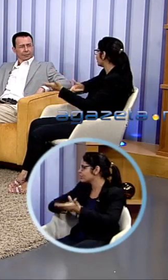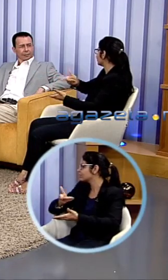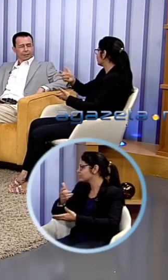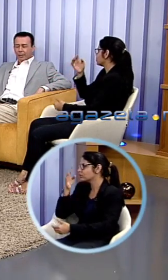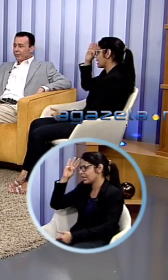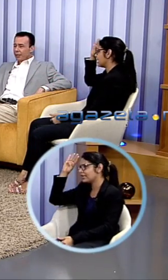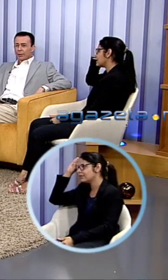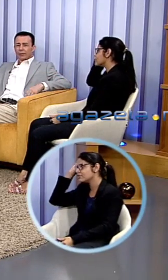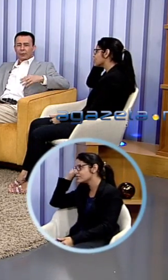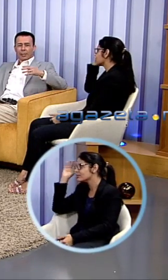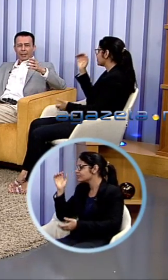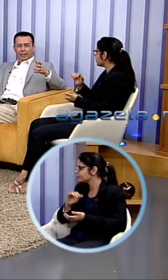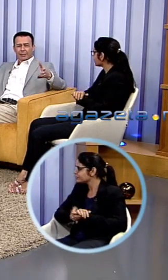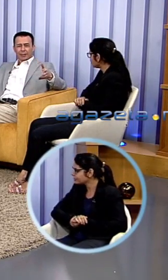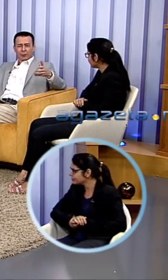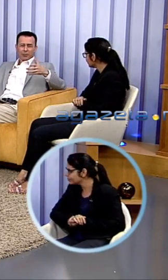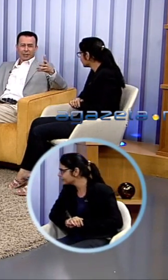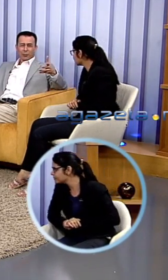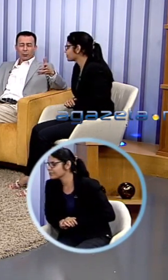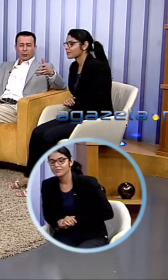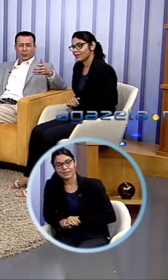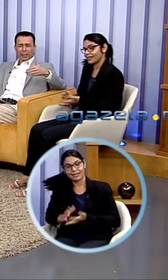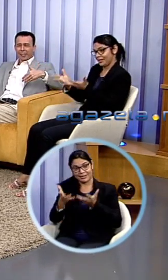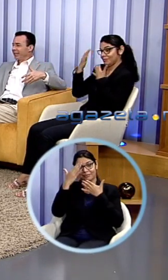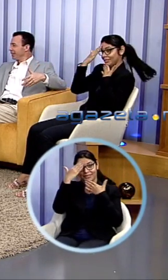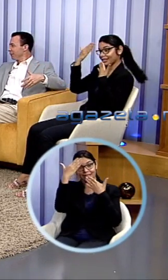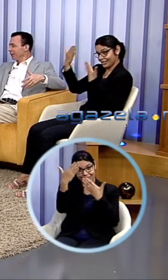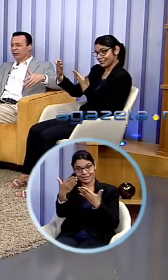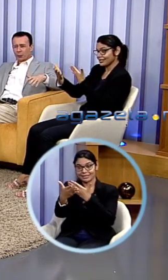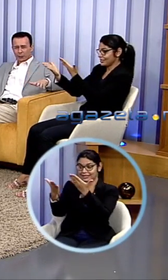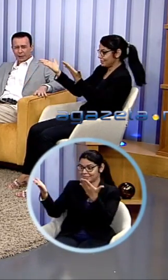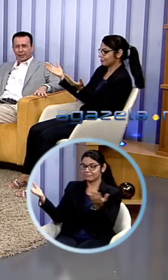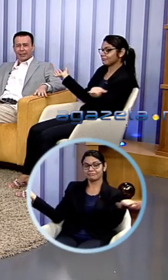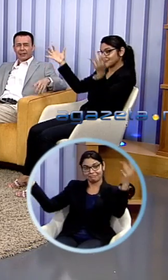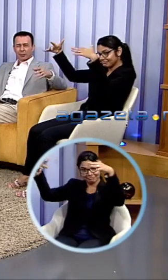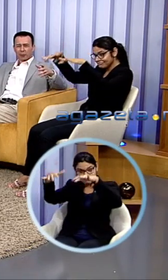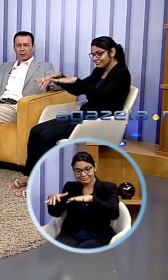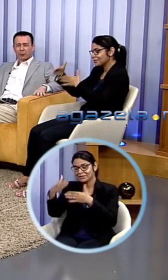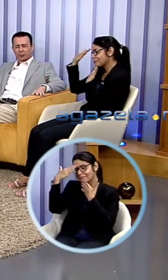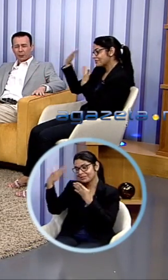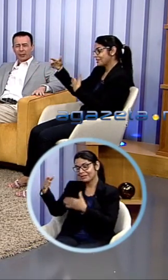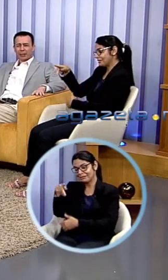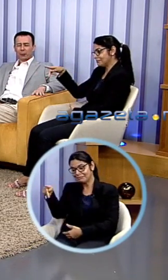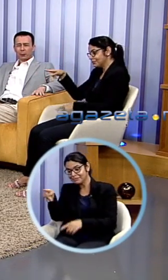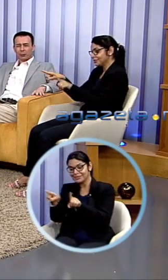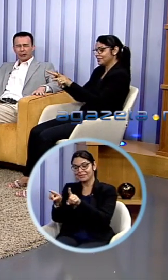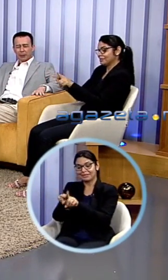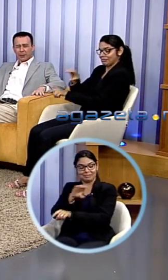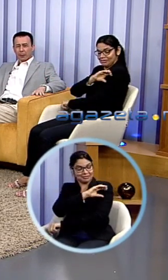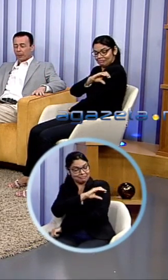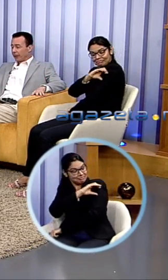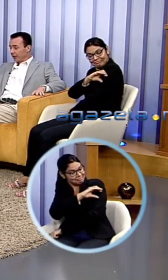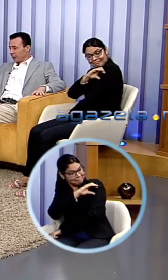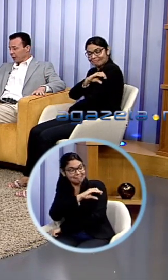dia a dia eu quero agradecer o tempo já esgotou eu quero agradecer a vinda de todos aqui aos professores ao coordenador do curso de